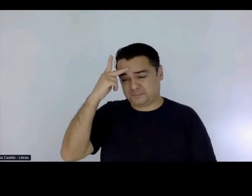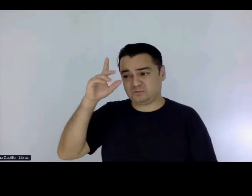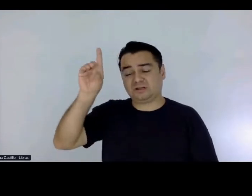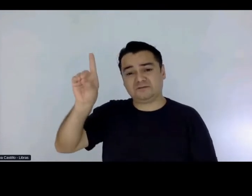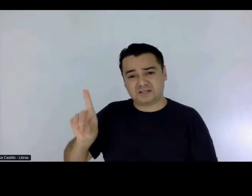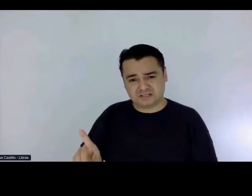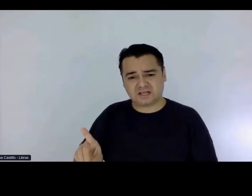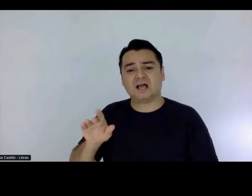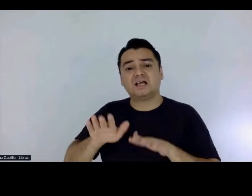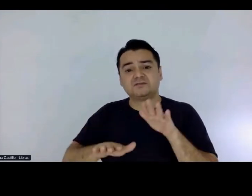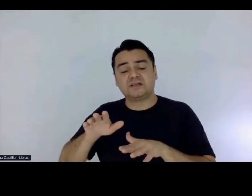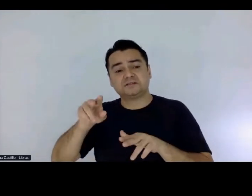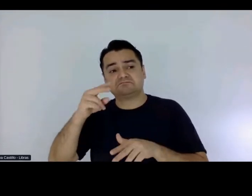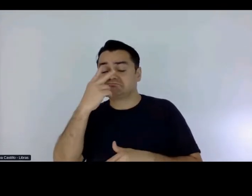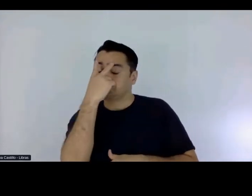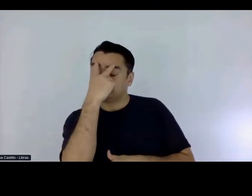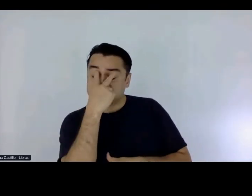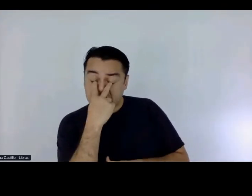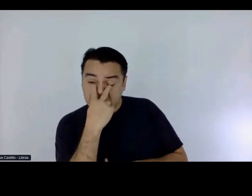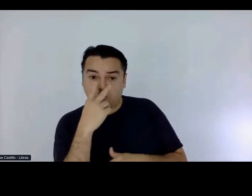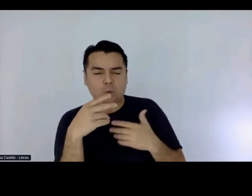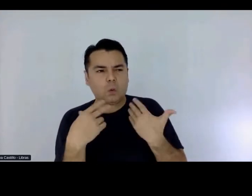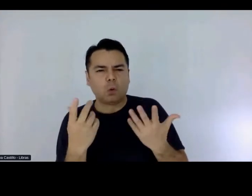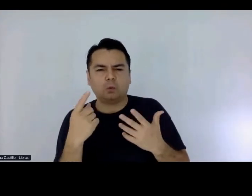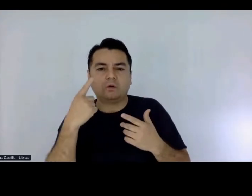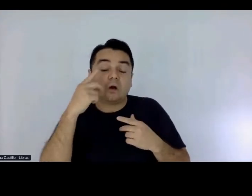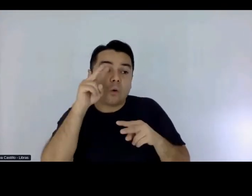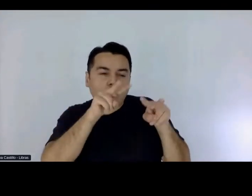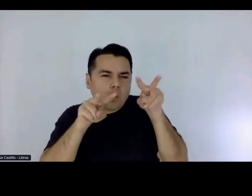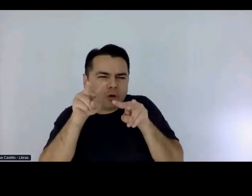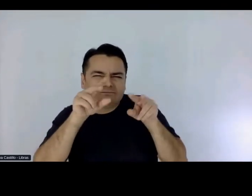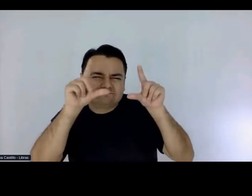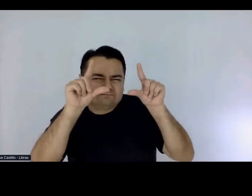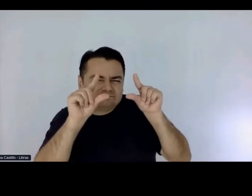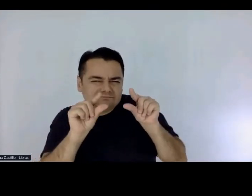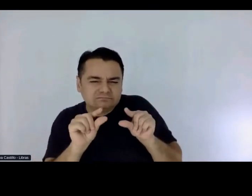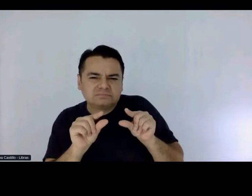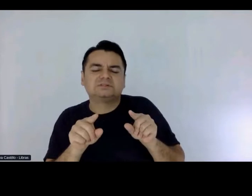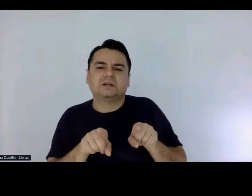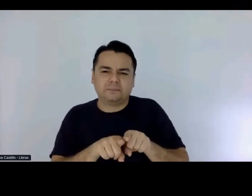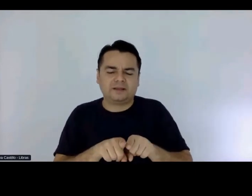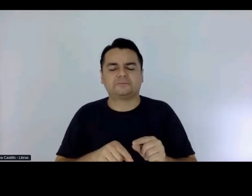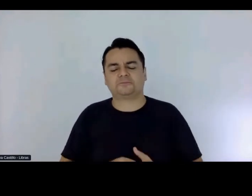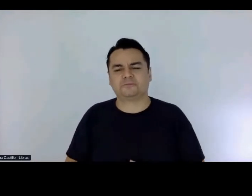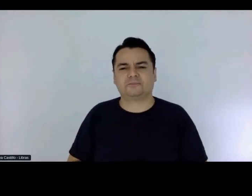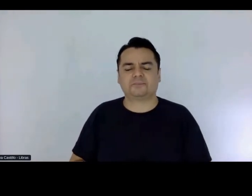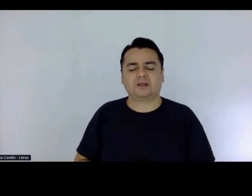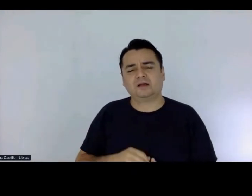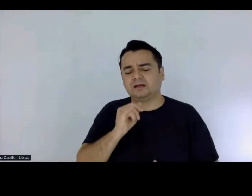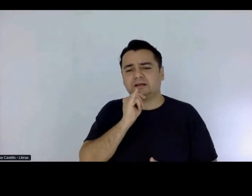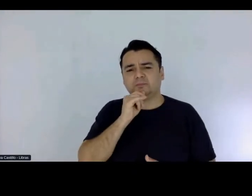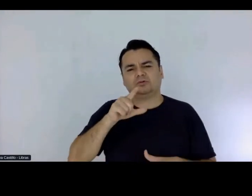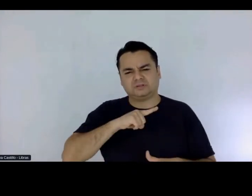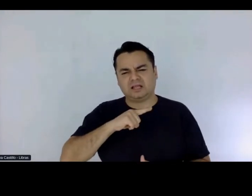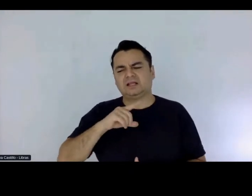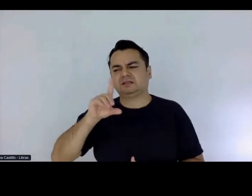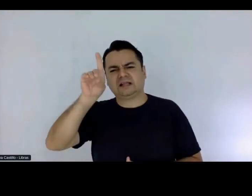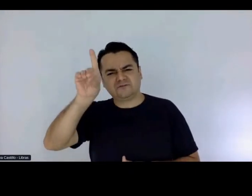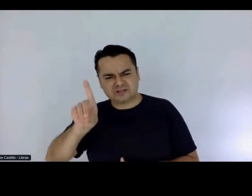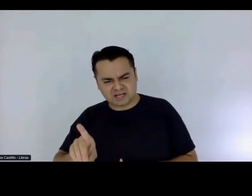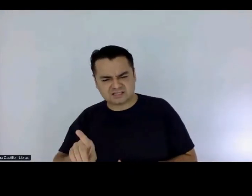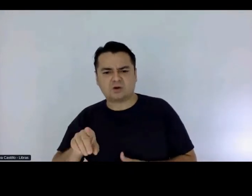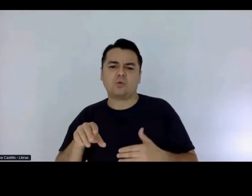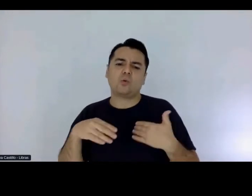de deficiência visual, né, e aí a gente tem um espectro também, assim como deficiências físicas